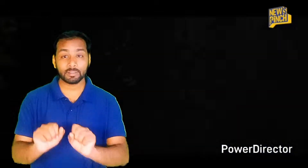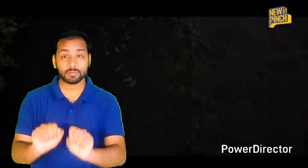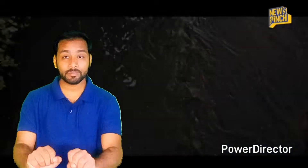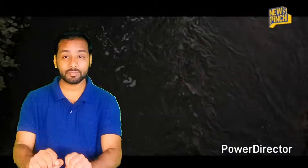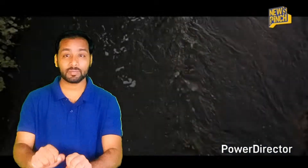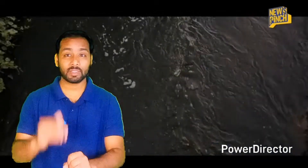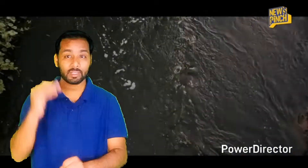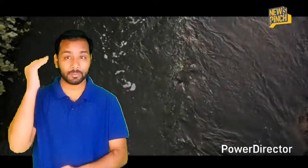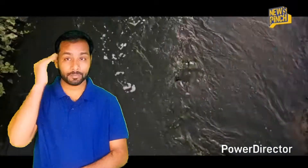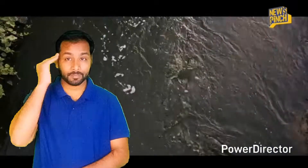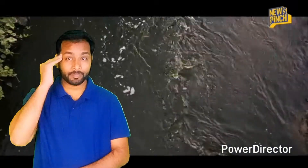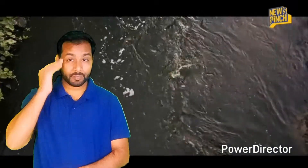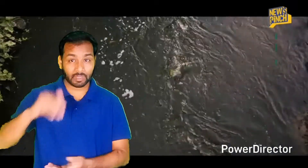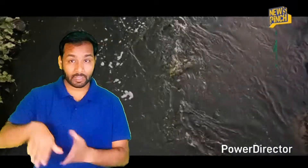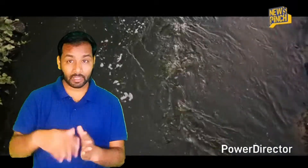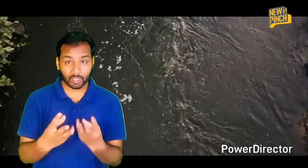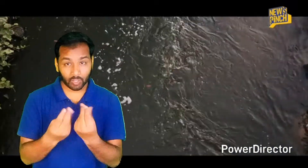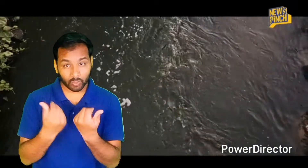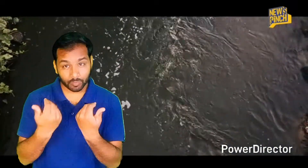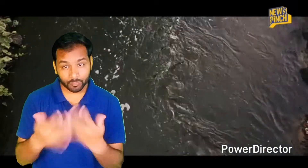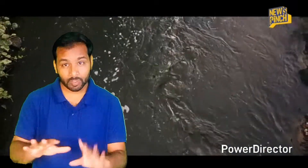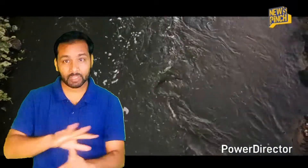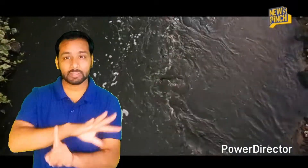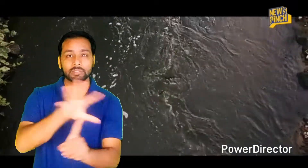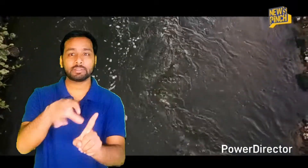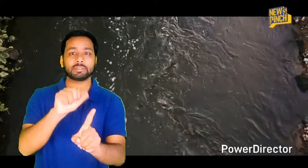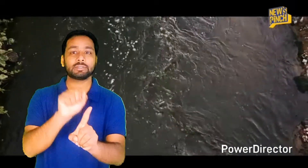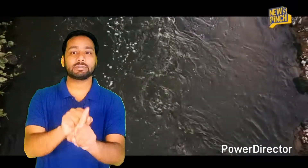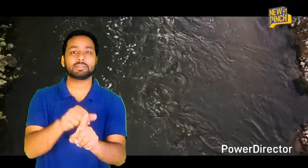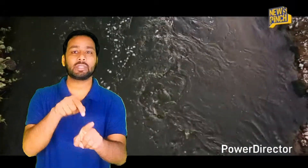नदियां ही जानती हैं उनके मरने के बाद आती है सभ्यताओं के